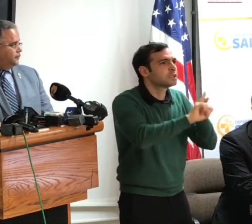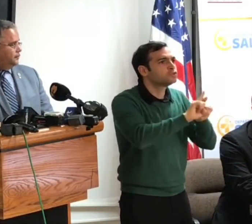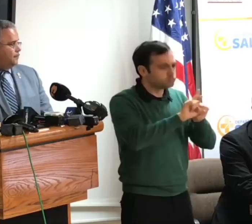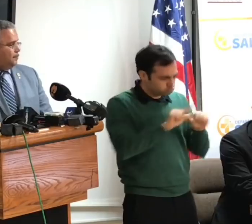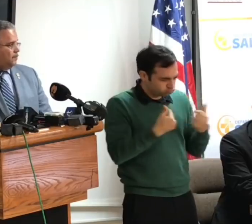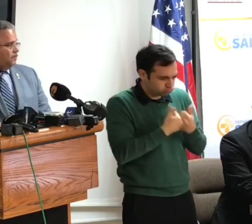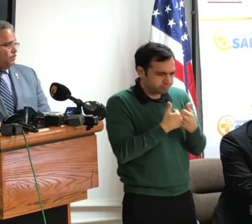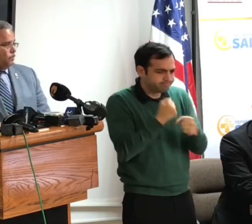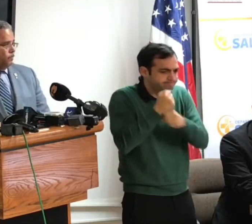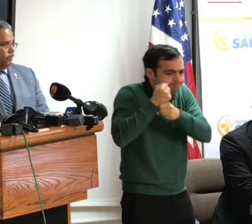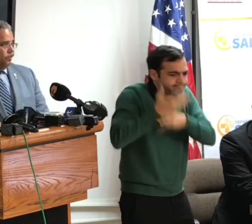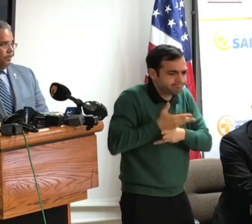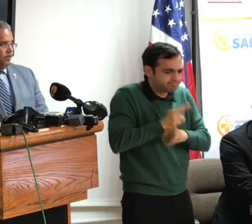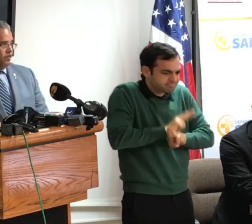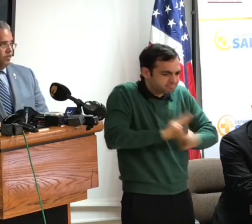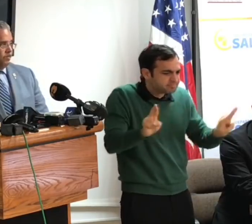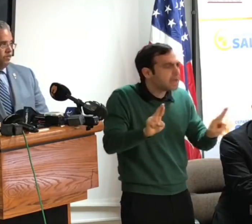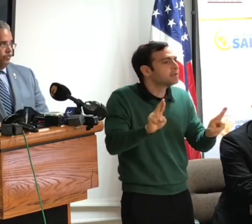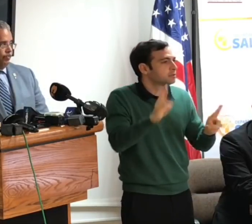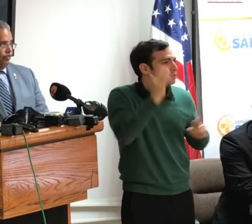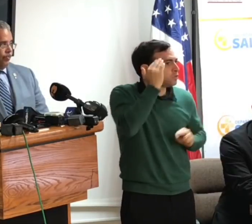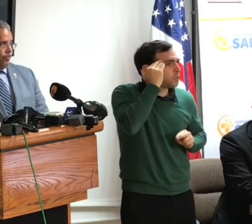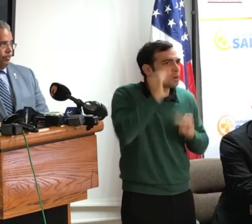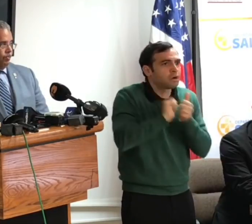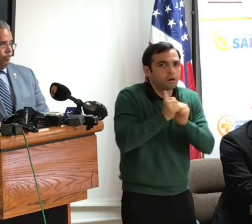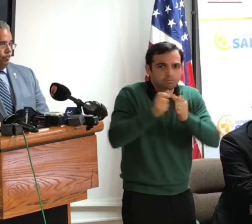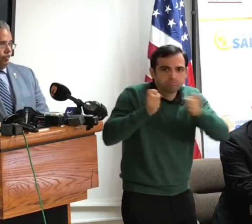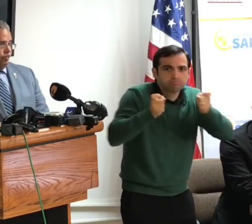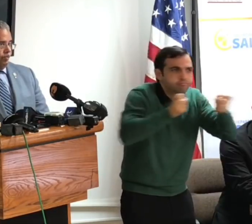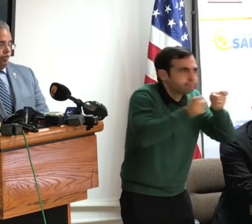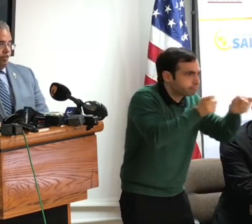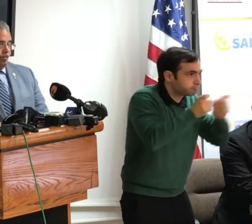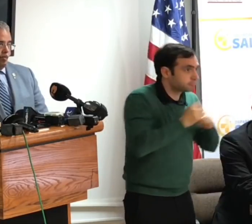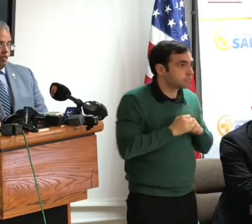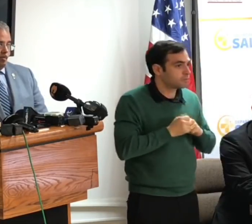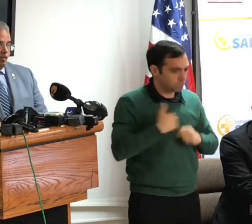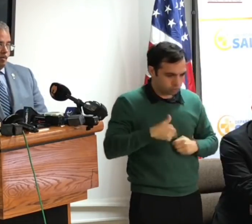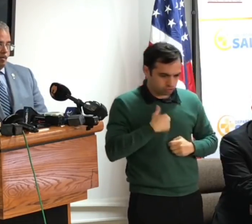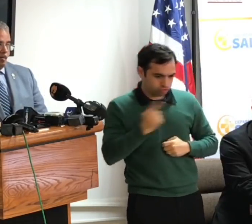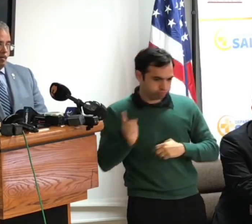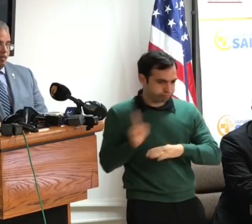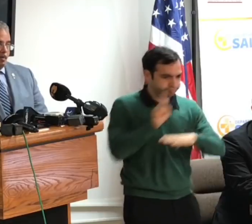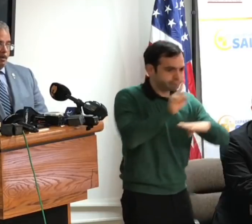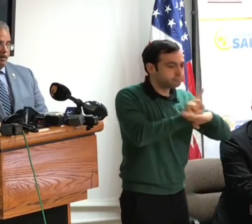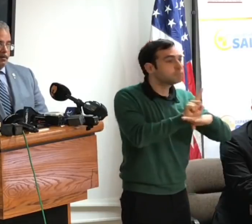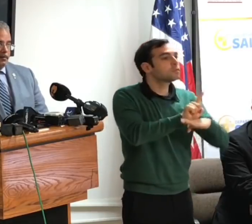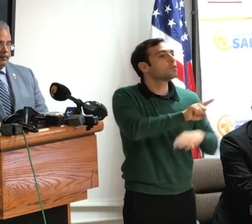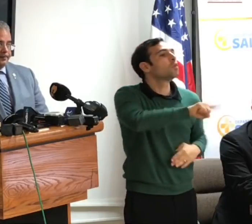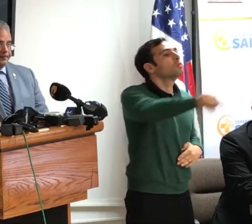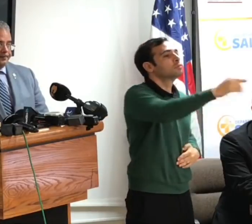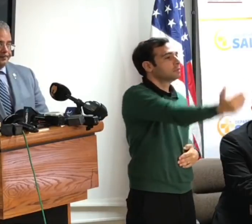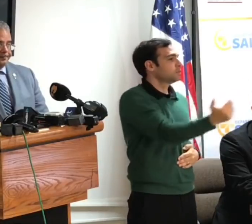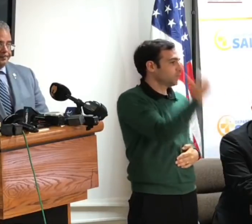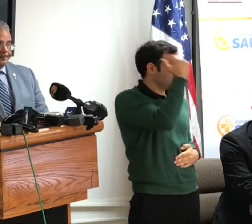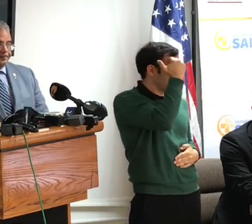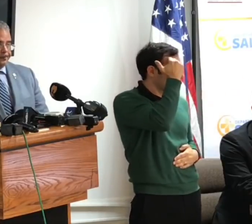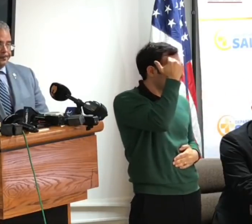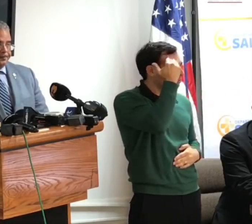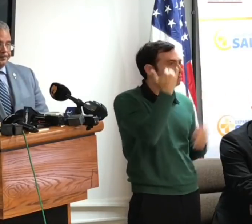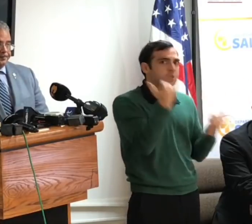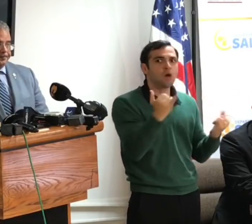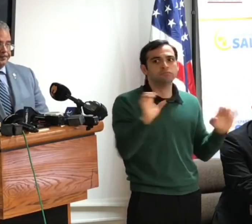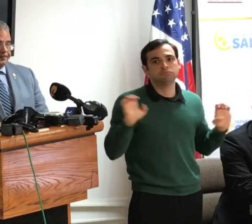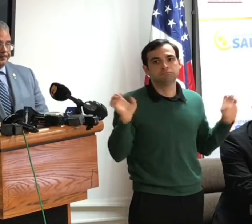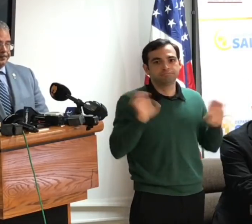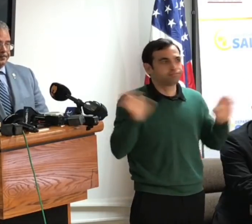y especializado en el manejo de estas situaciones. Hemos venido para que el pueblo de Puerto Rico sepa que estamos en un estado de